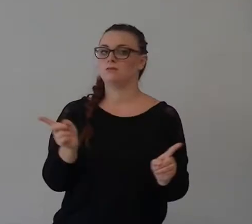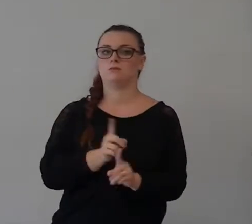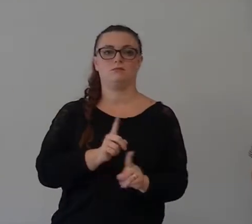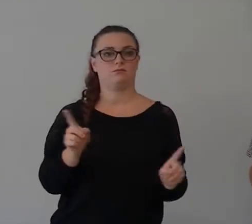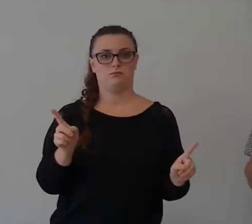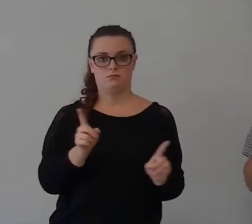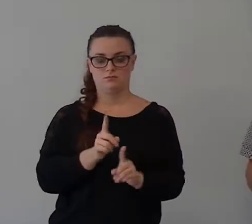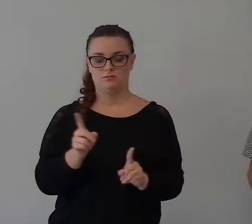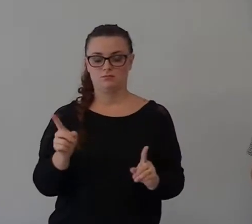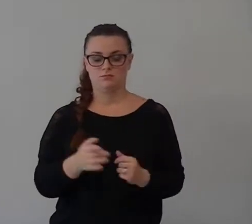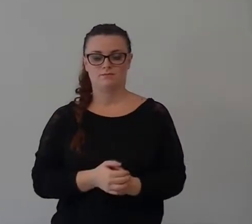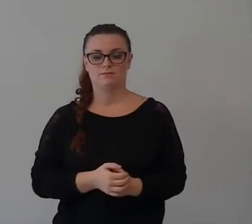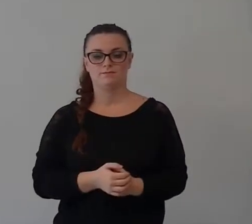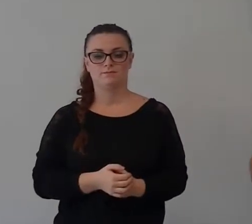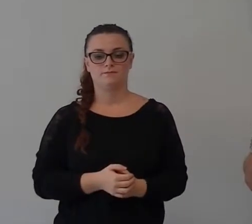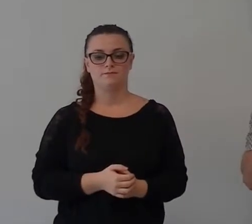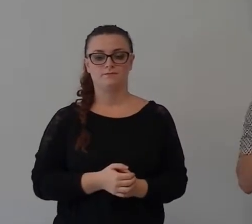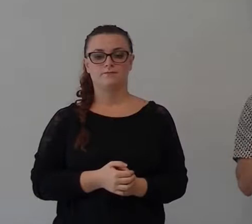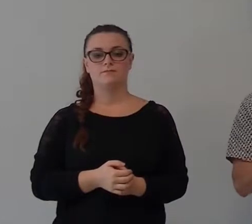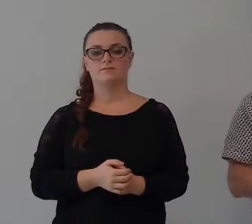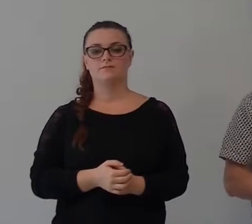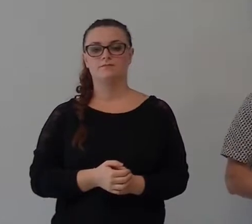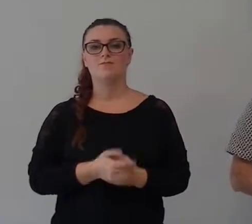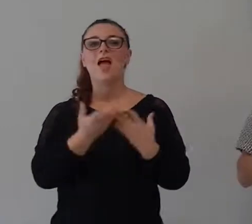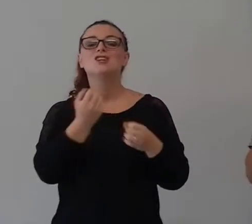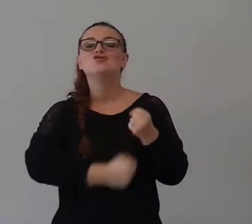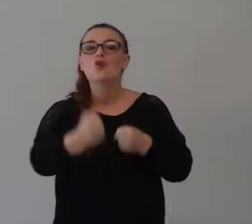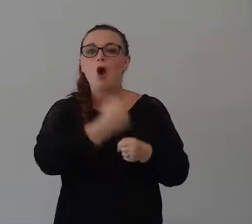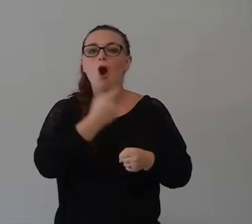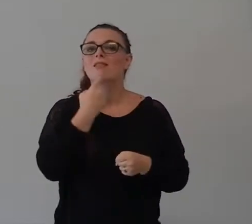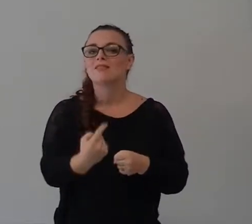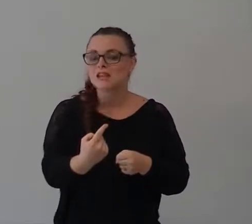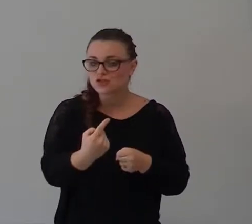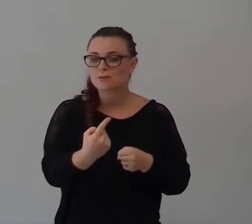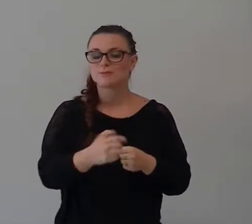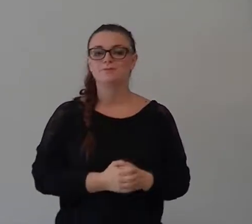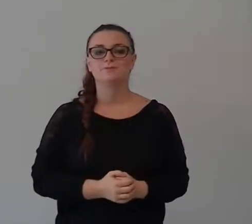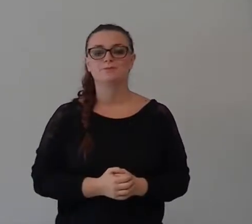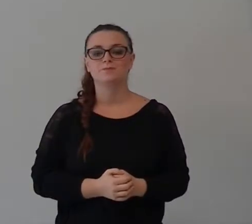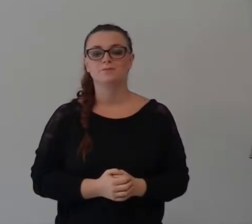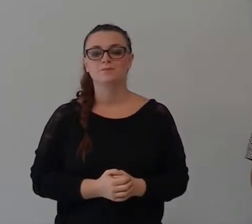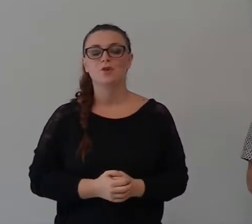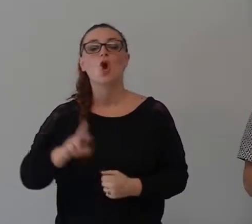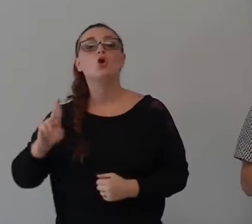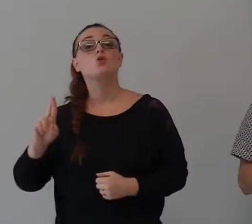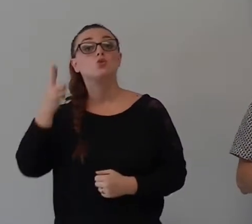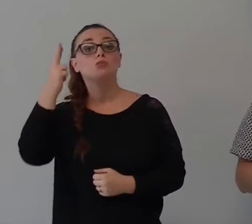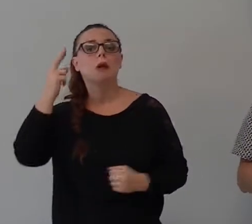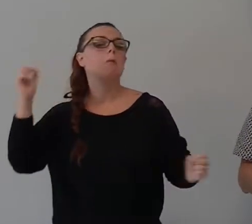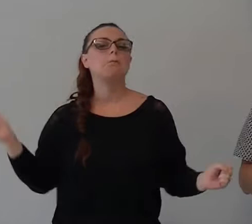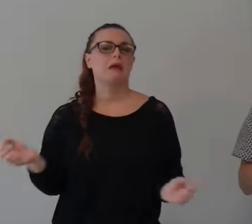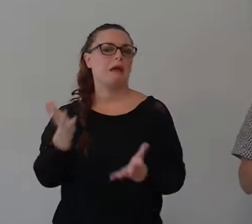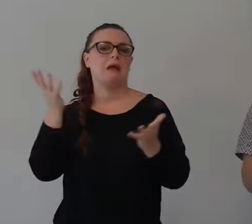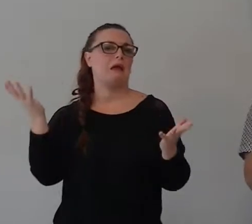Infatti, la storia dice che per caso Ruth si trova a spigolare sui terreni